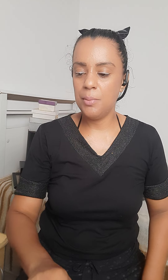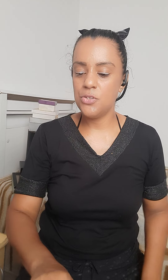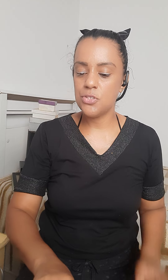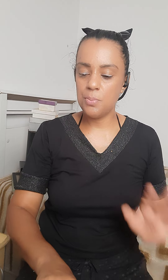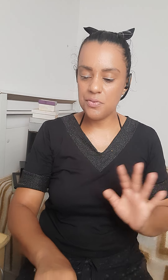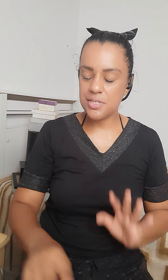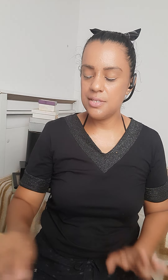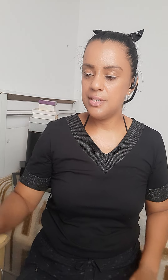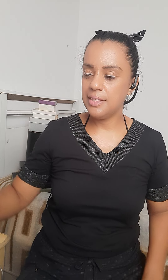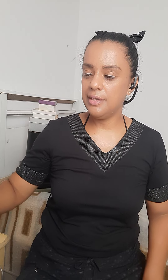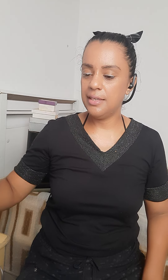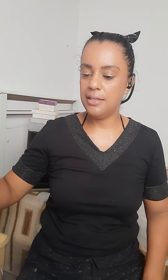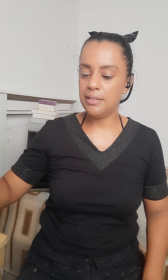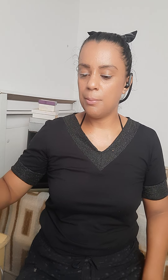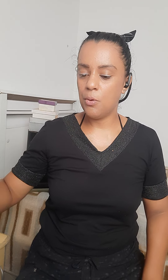só para vocês entenderem, tá bom?